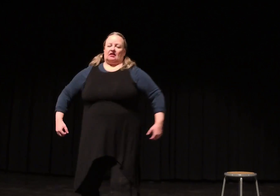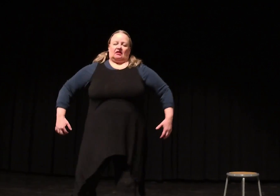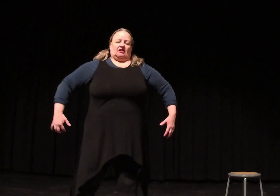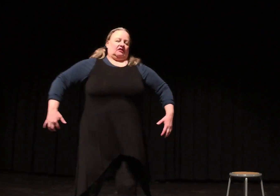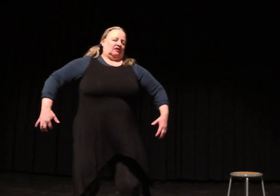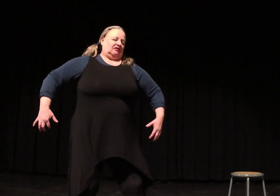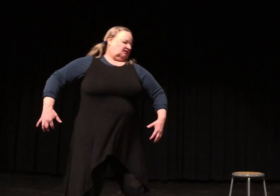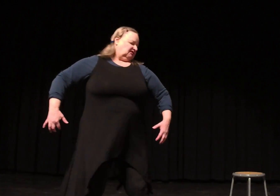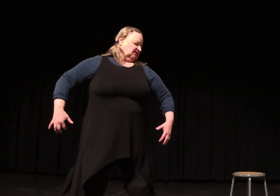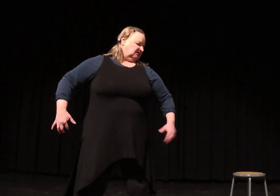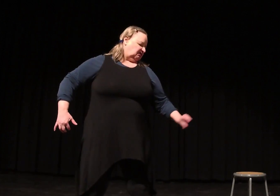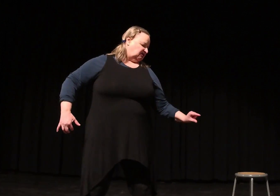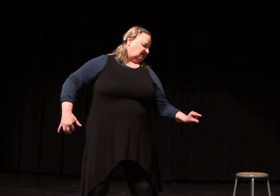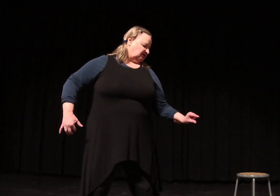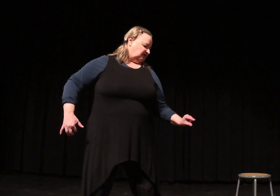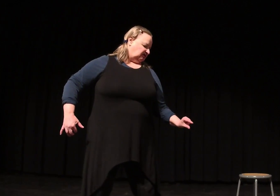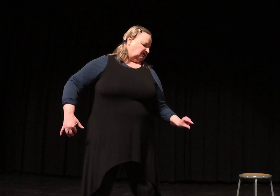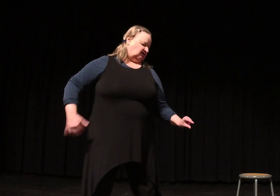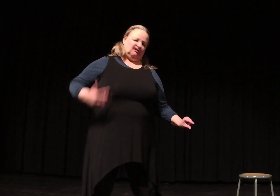OK.